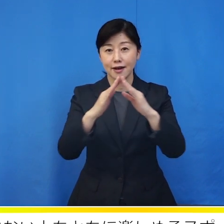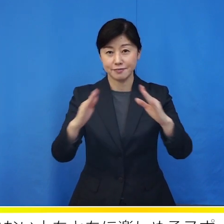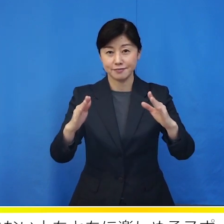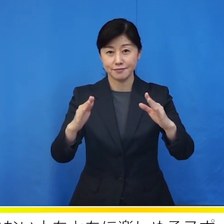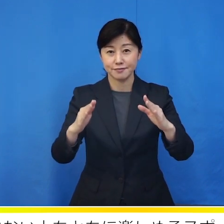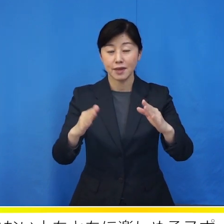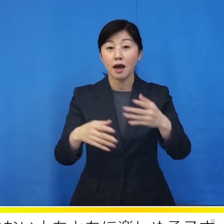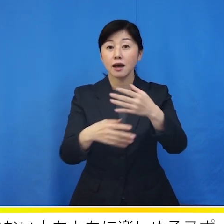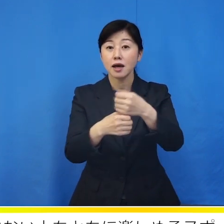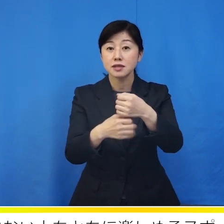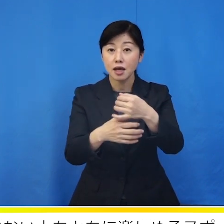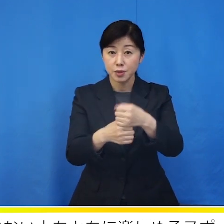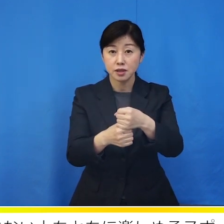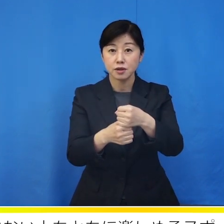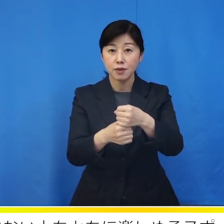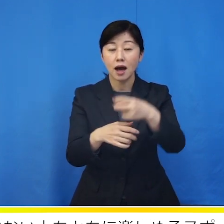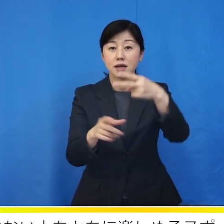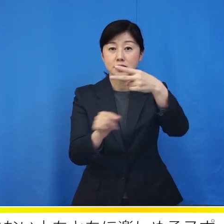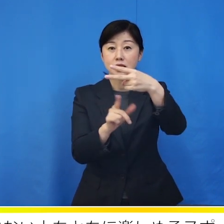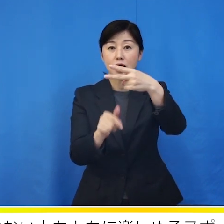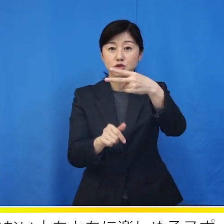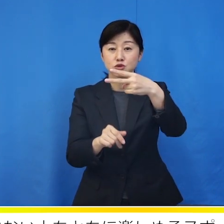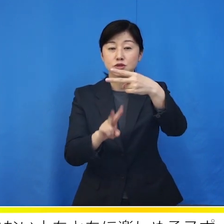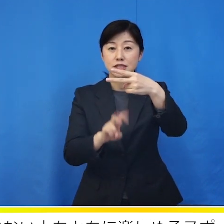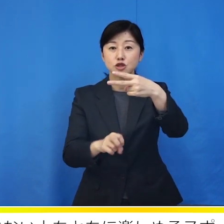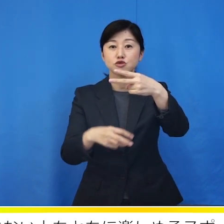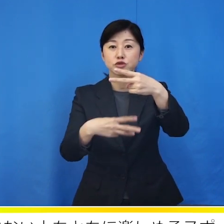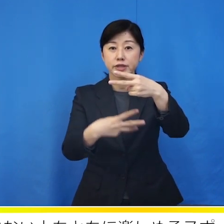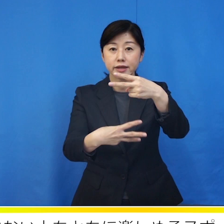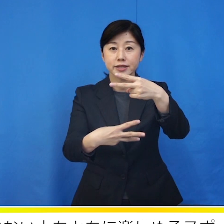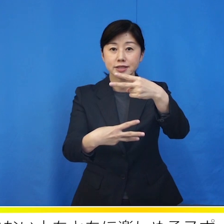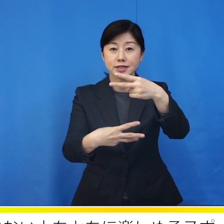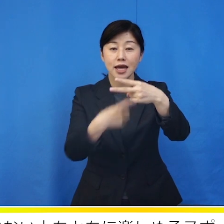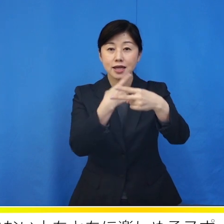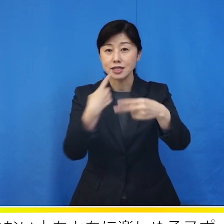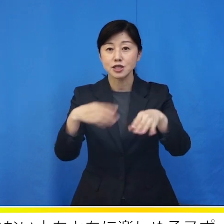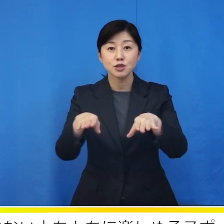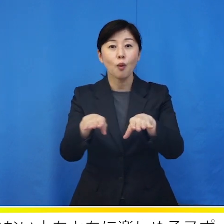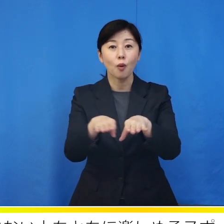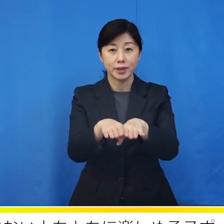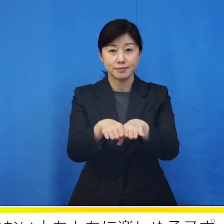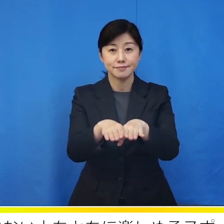開催日は2月23日日曜日